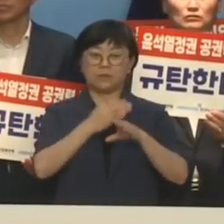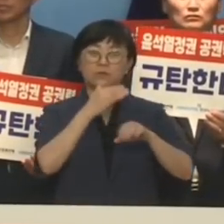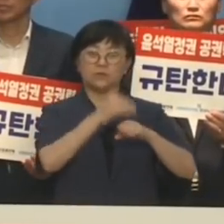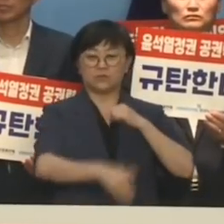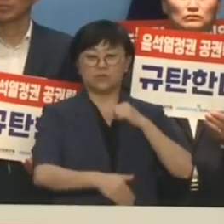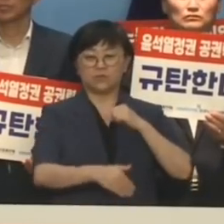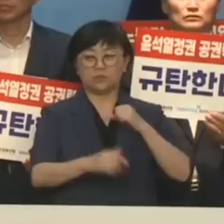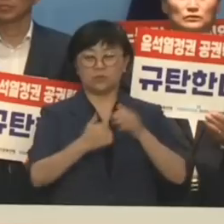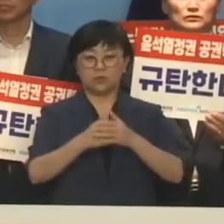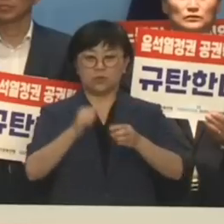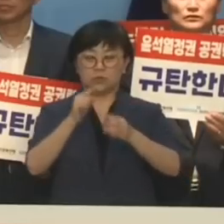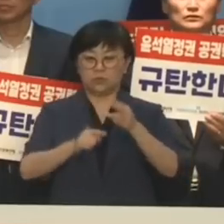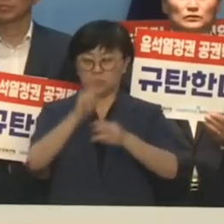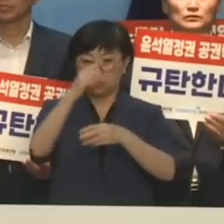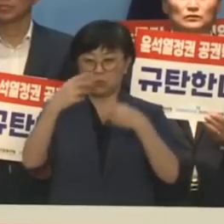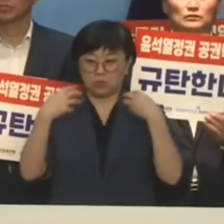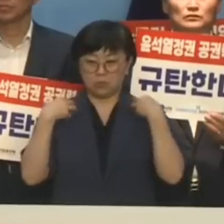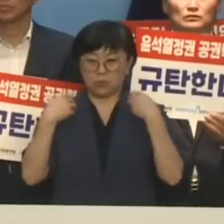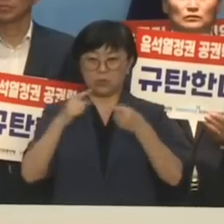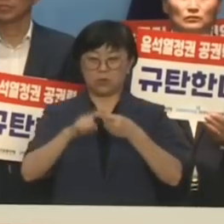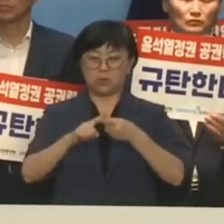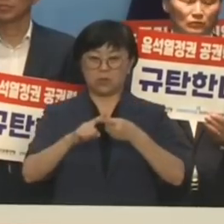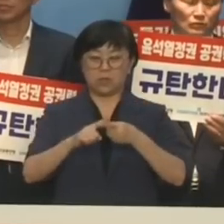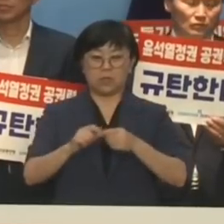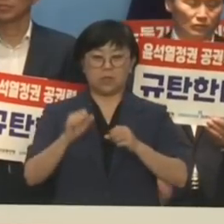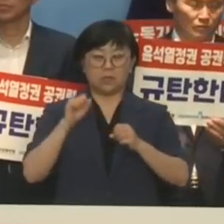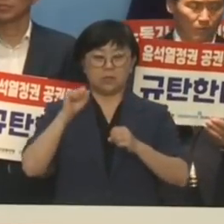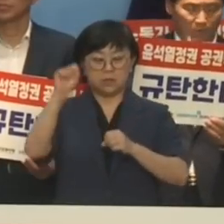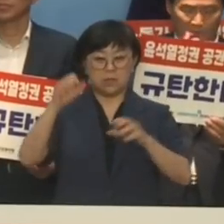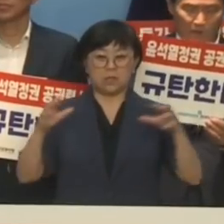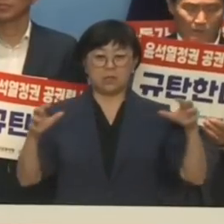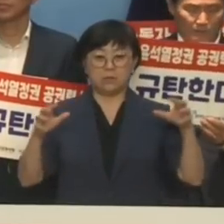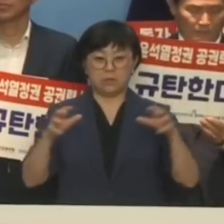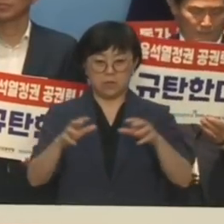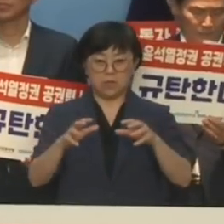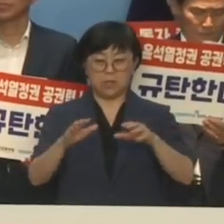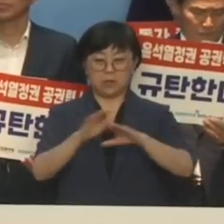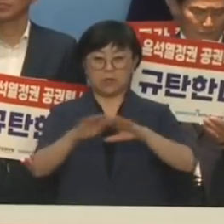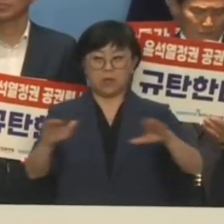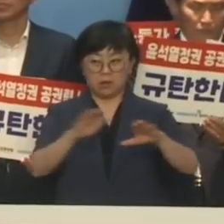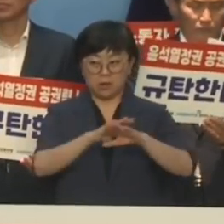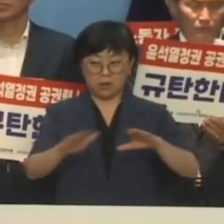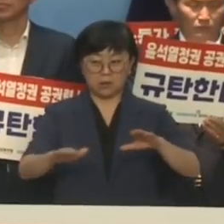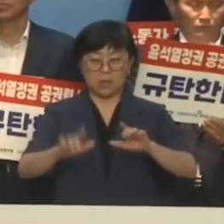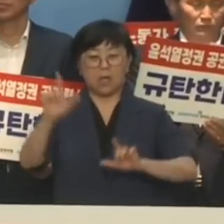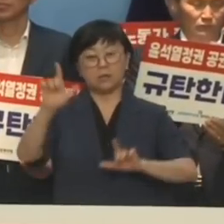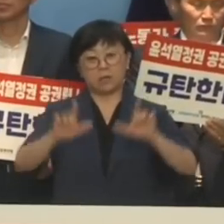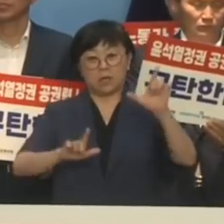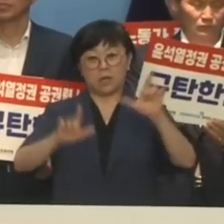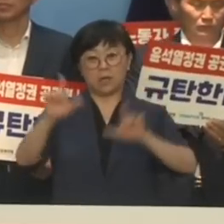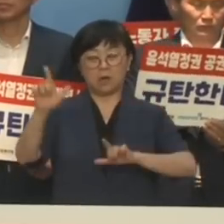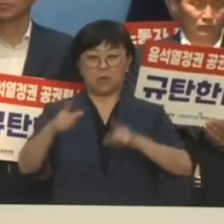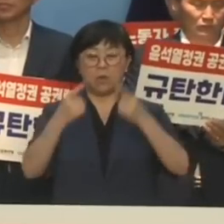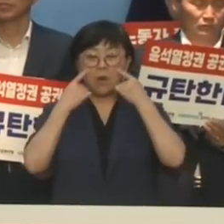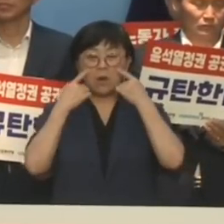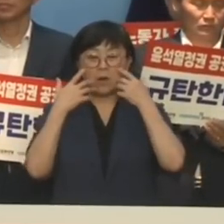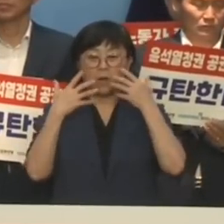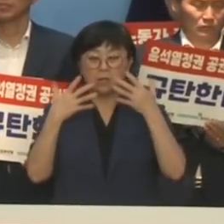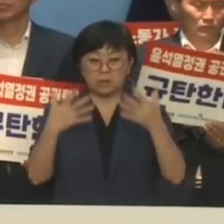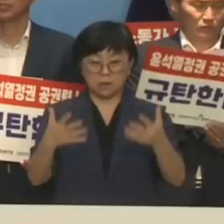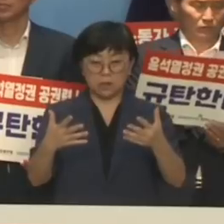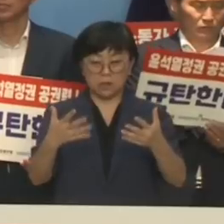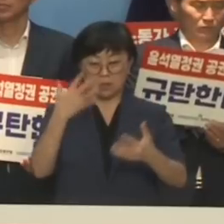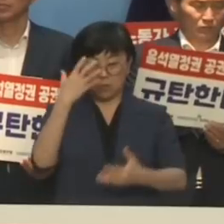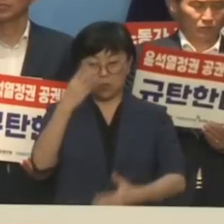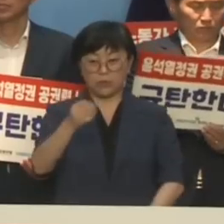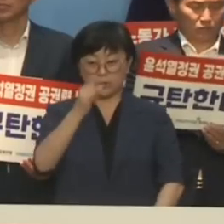민주주의, 윤석열 정부의 집회 및 시위에 대응하는 윤석열 정부의 행태를 똑똑히